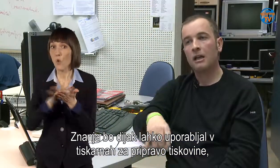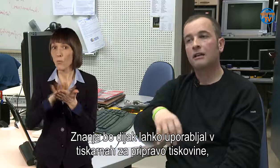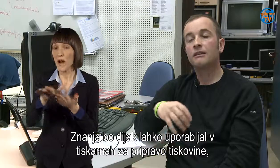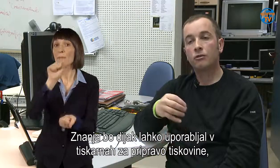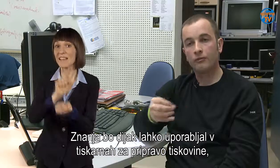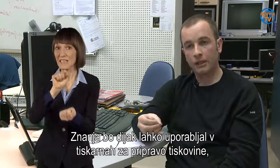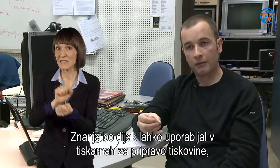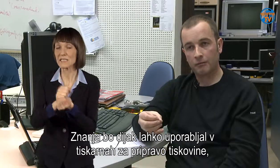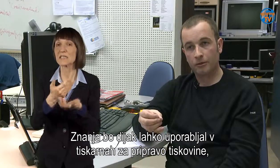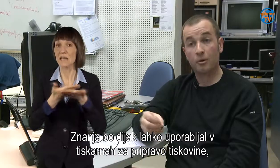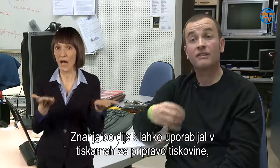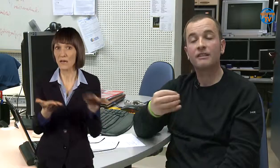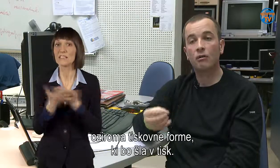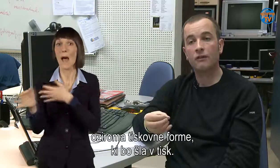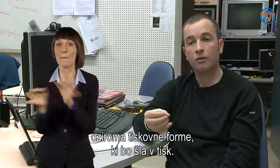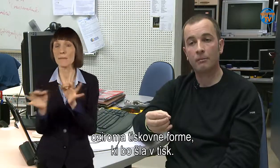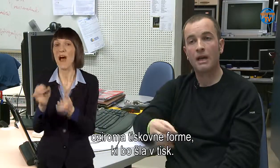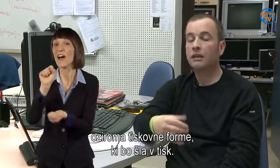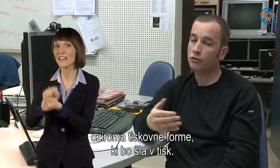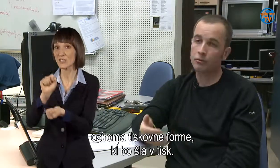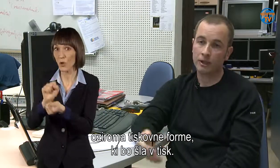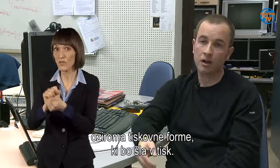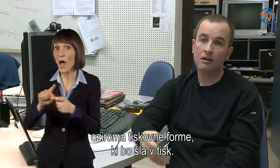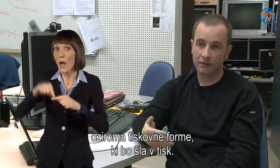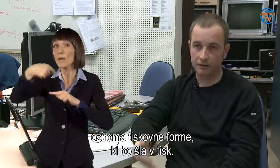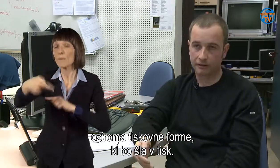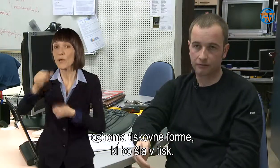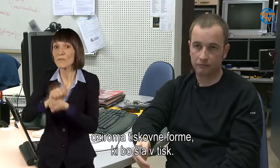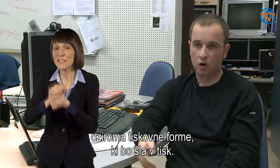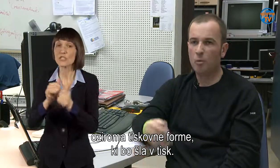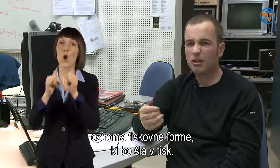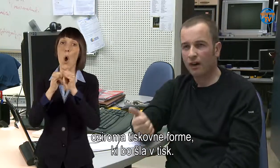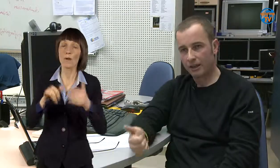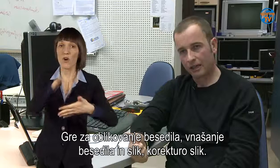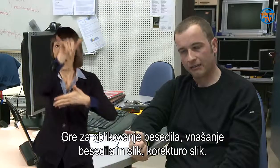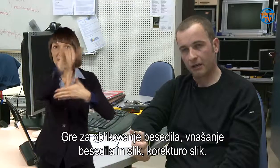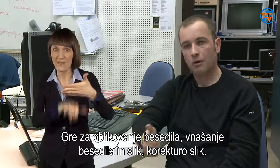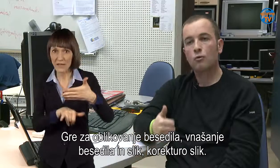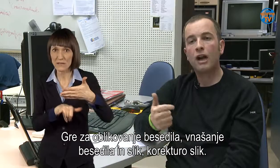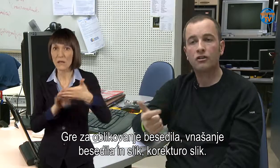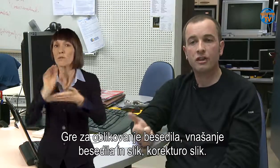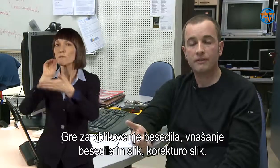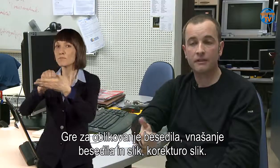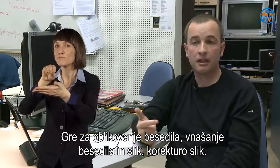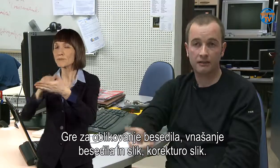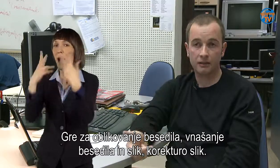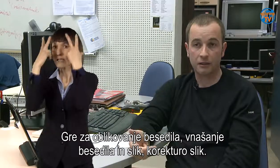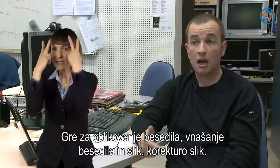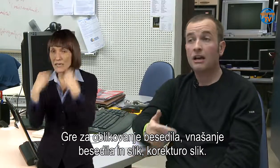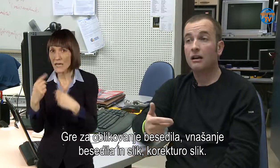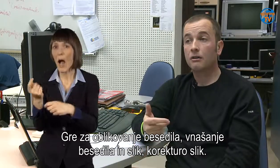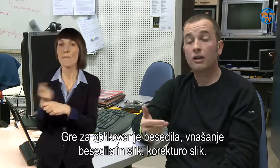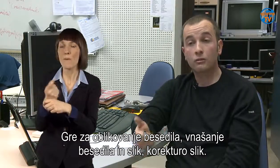pripravo tiskovine, pravzaprav tiskovne forme, ki bo šla potem v tisk. Oblikovanje teksta, vnašanje besedila in